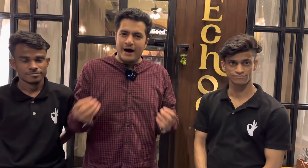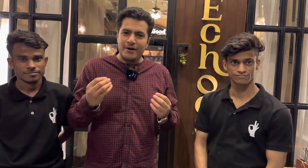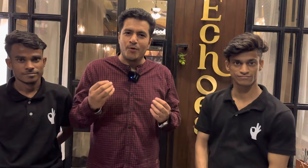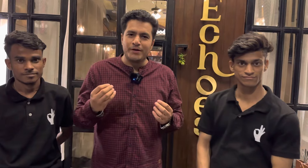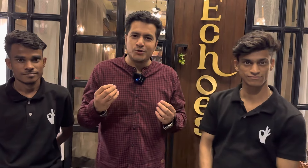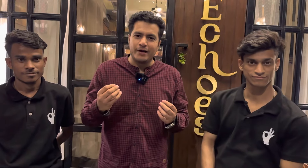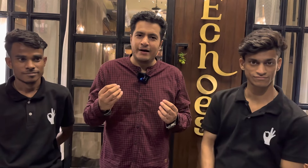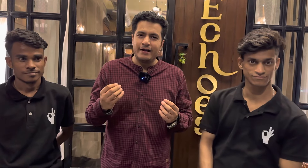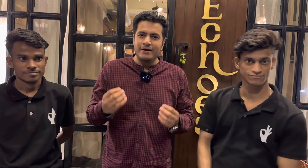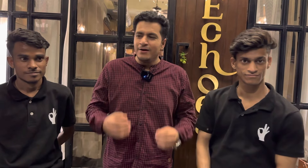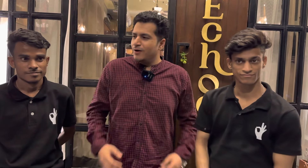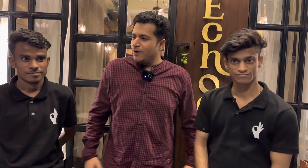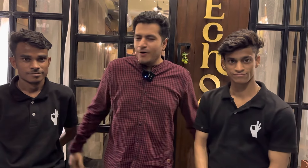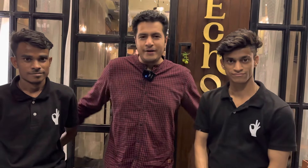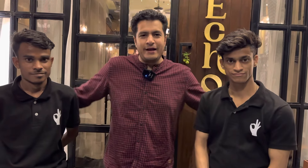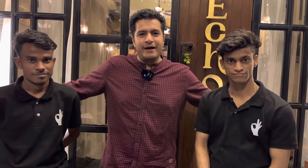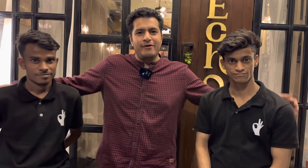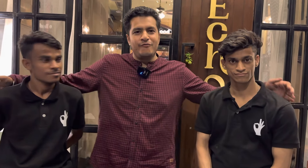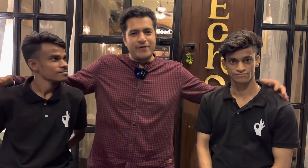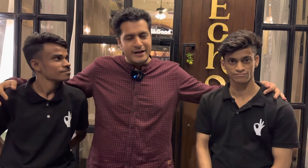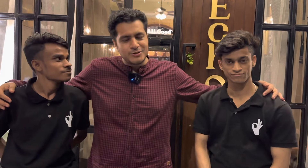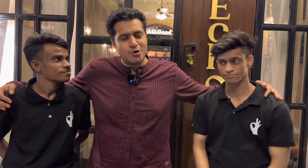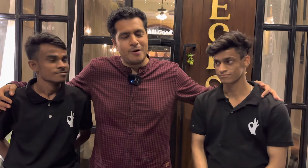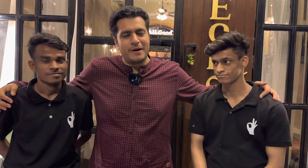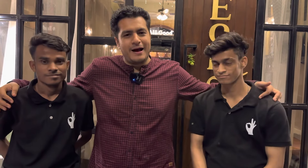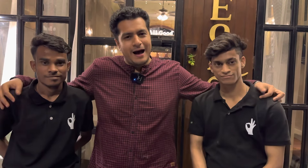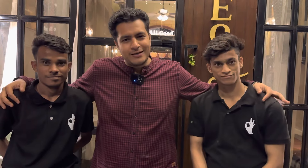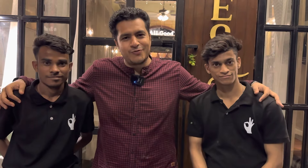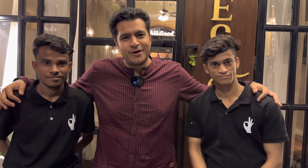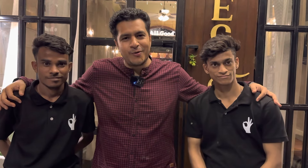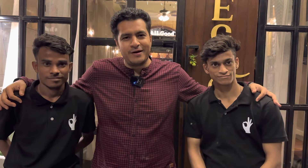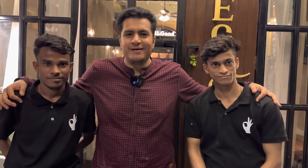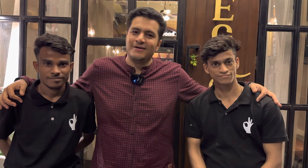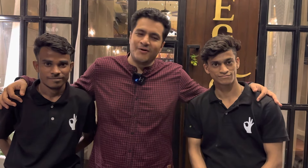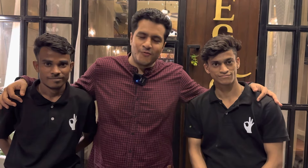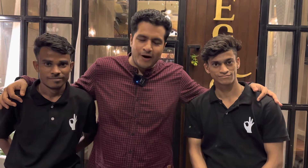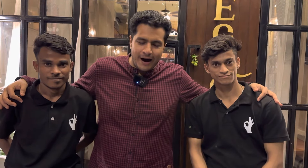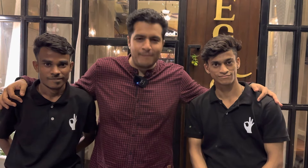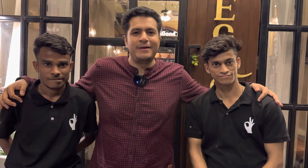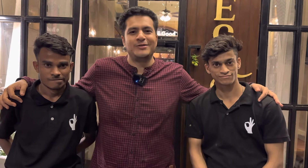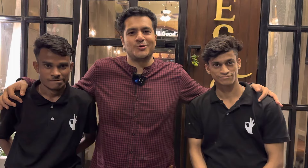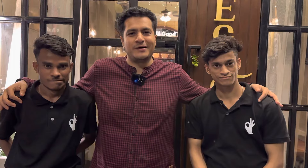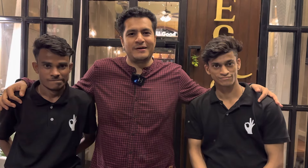को भी इंजॉय करें और ये फीलिंग्स जो हमें आज फील हुई वो आप भी एंजॉय करें.